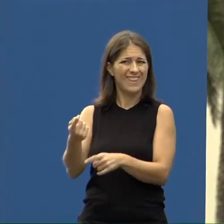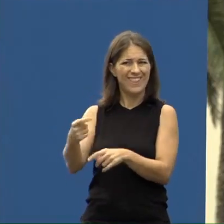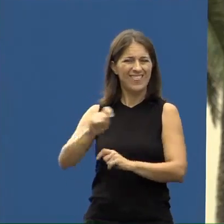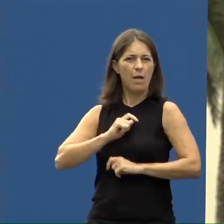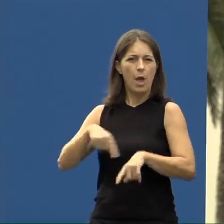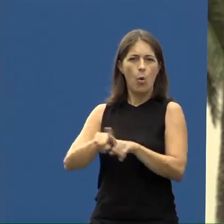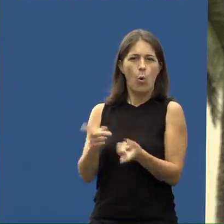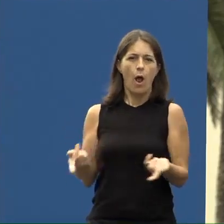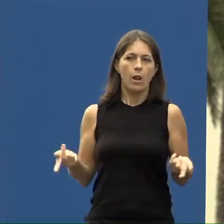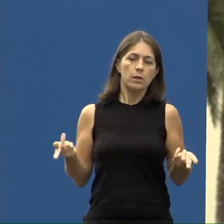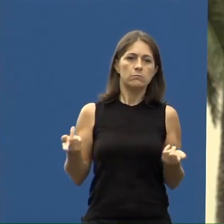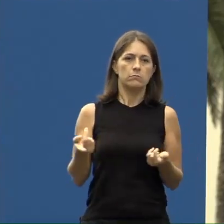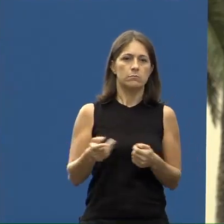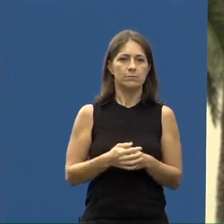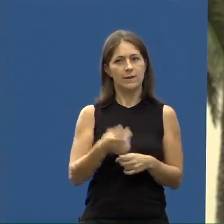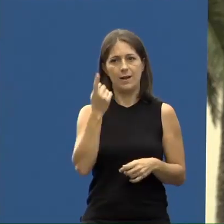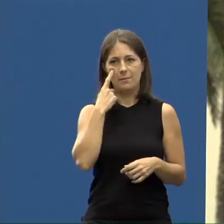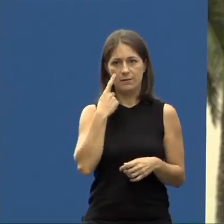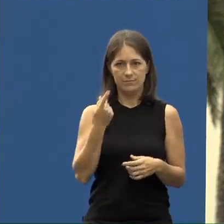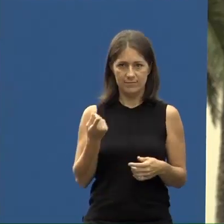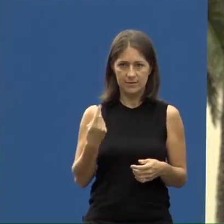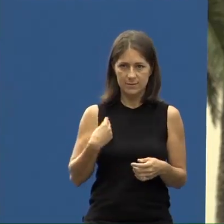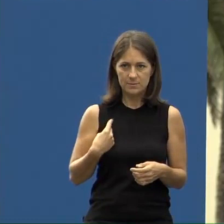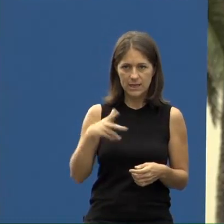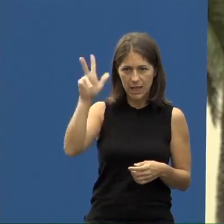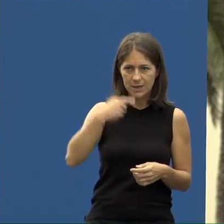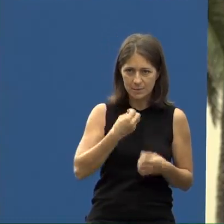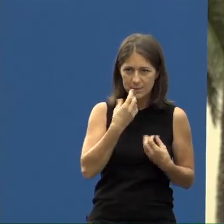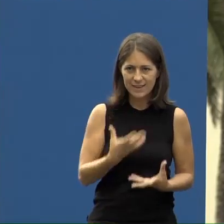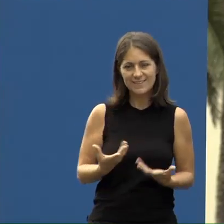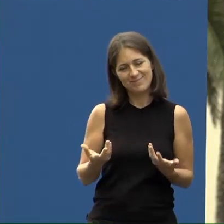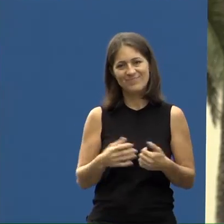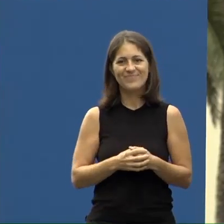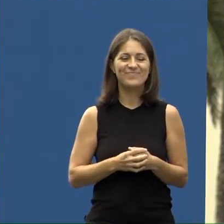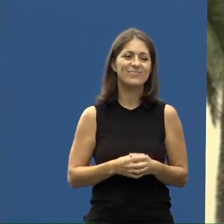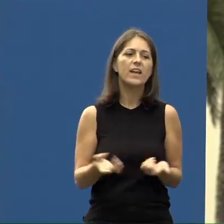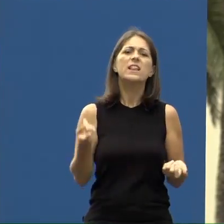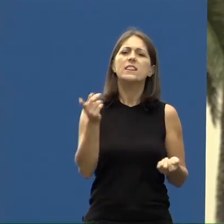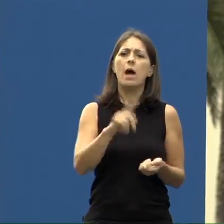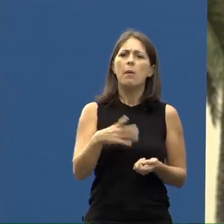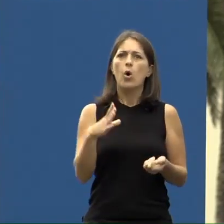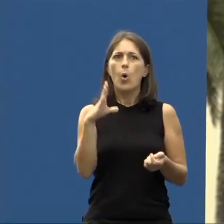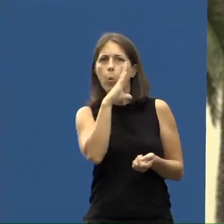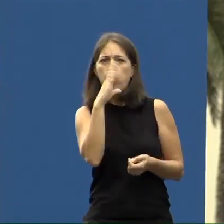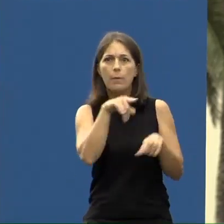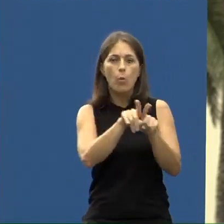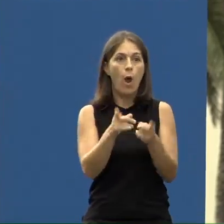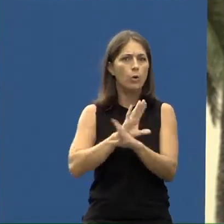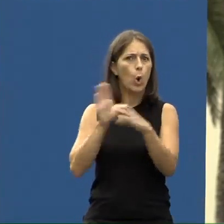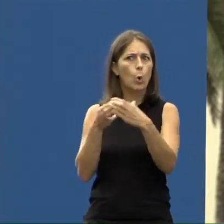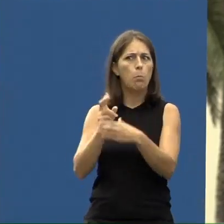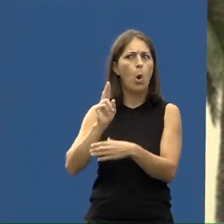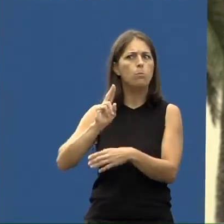non estaba... A ver, así, Quique, ben. Que ocultaba que pertencía a un